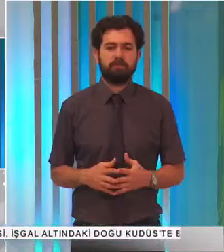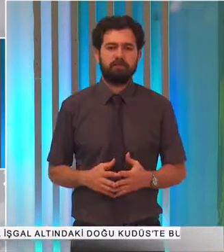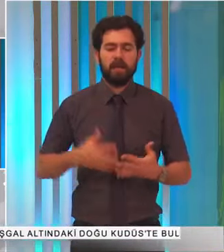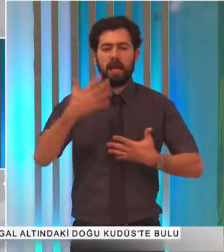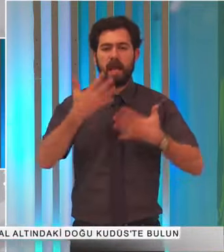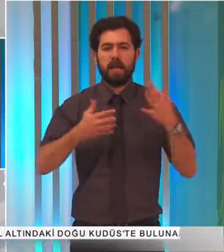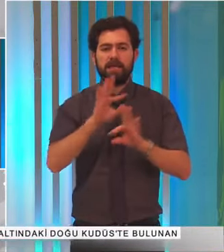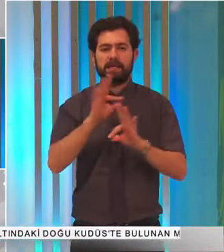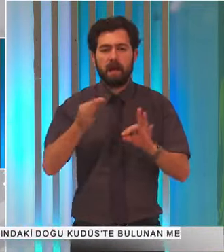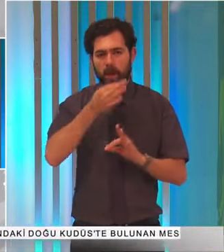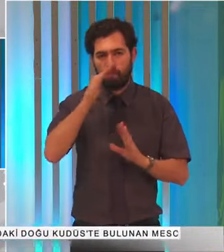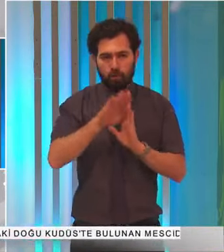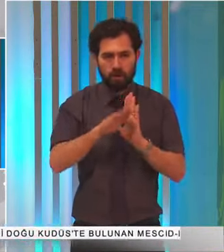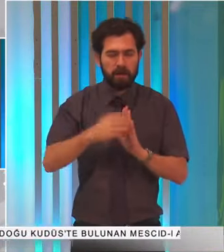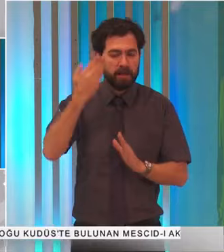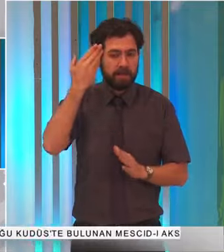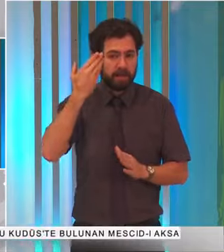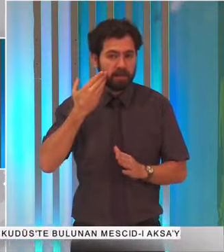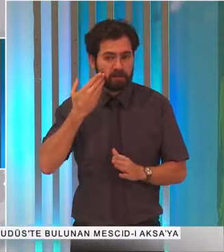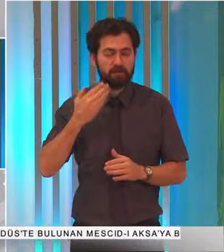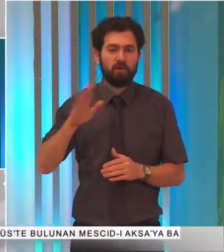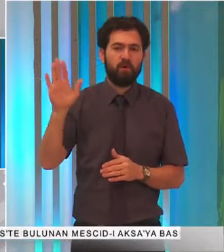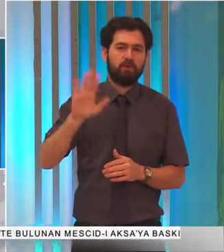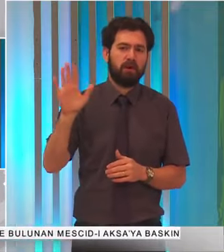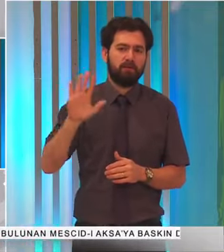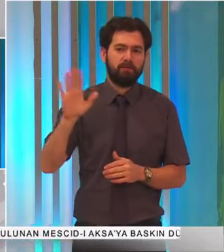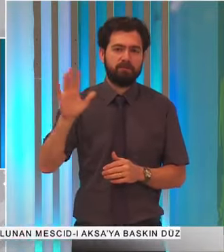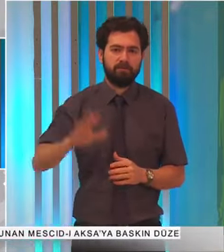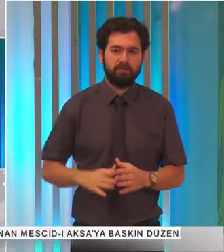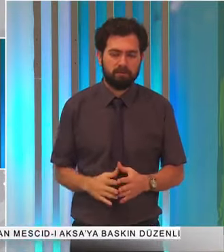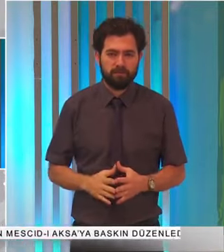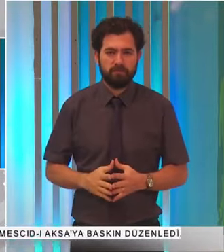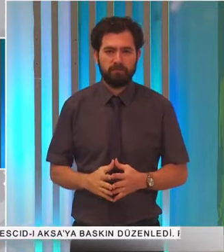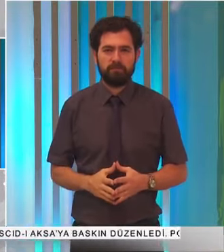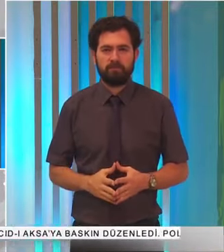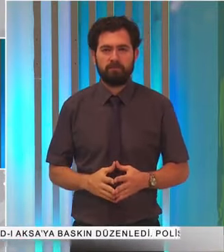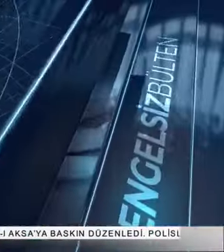Engelsiz haber bültenini izlediniz. Hoşçakalın.